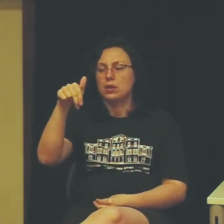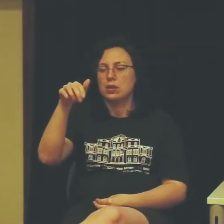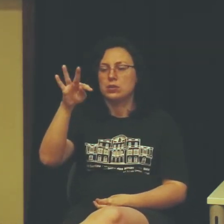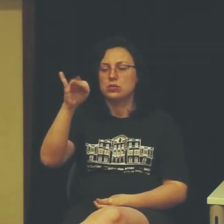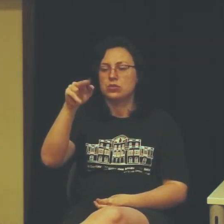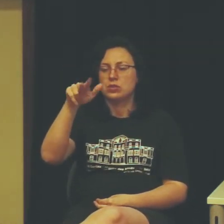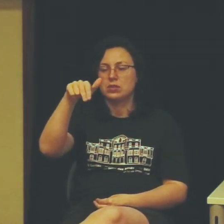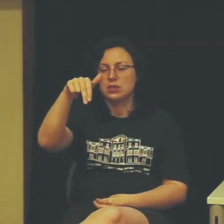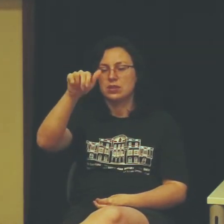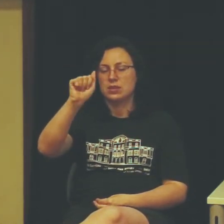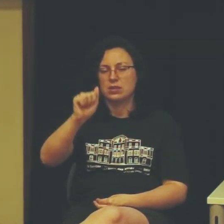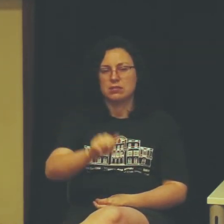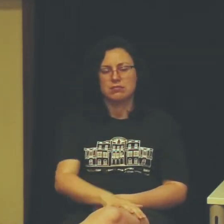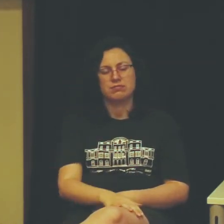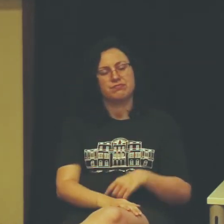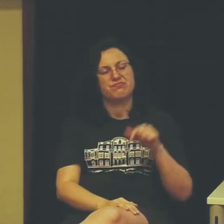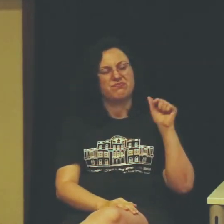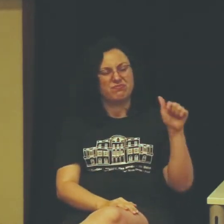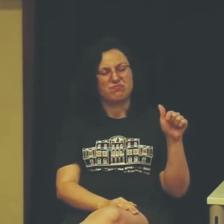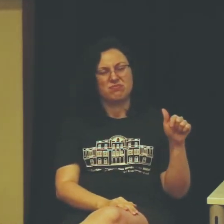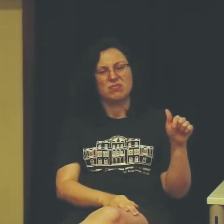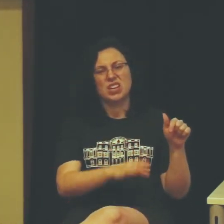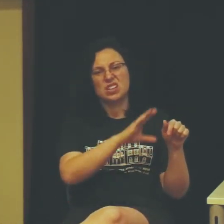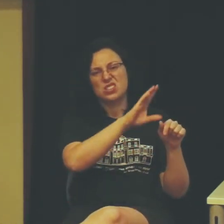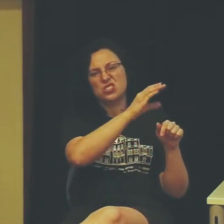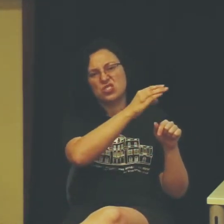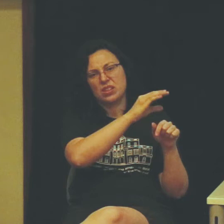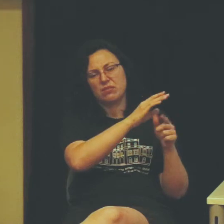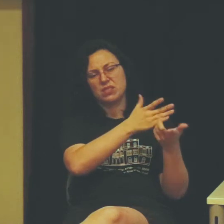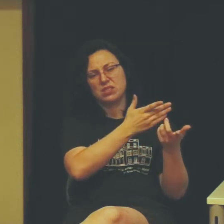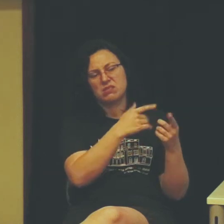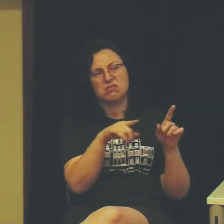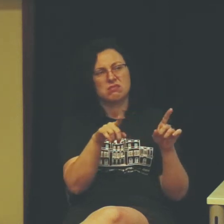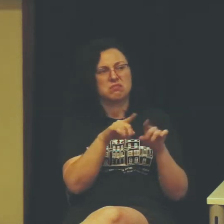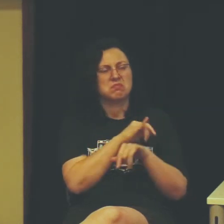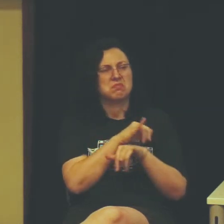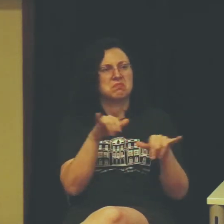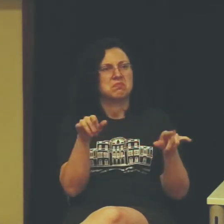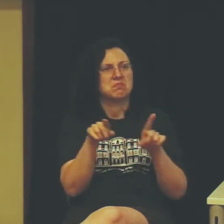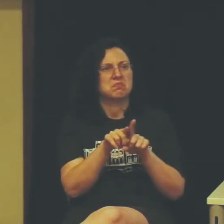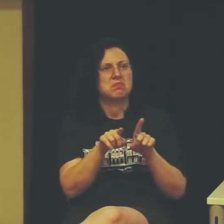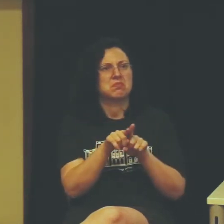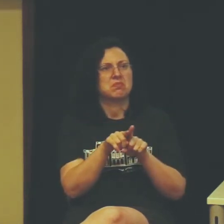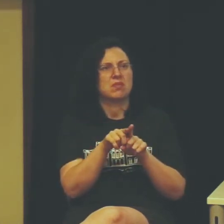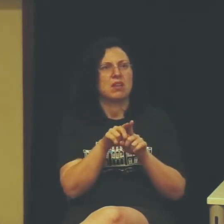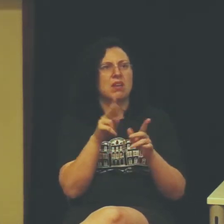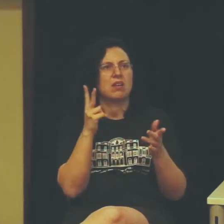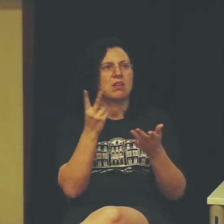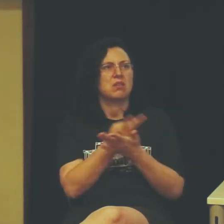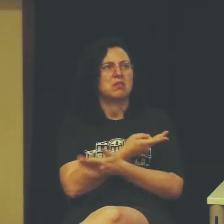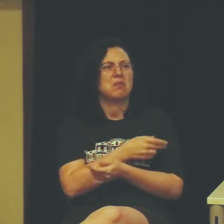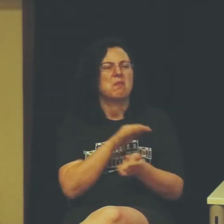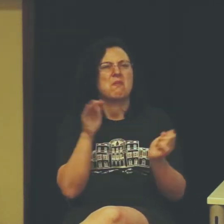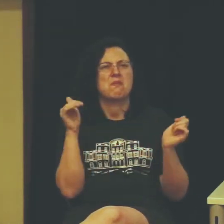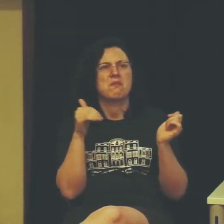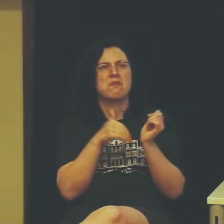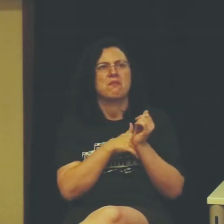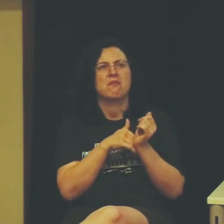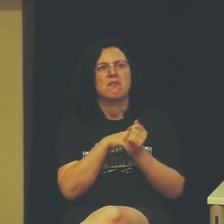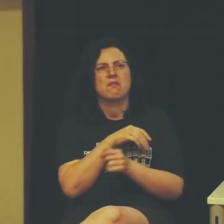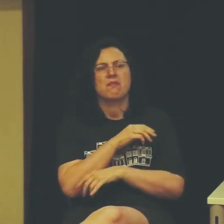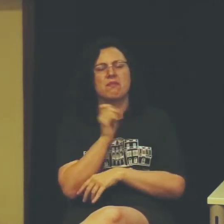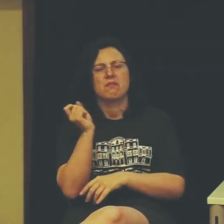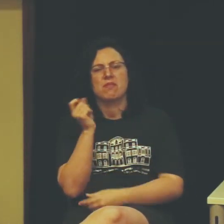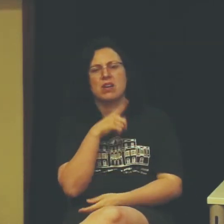Chernevix fez esse chamado de atenção científica, mas ele falou que havia acontecido uma charlatanice, ou seja, que